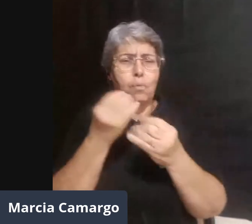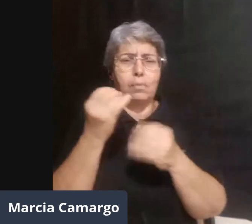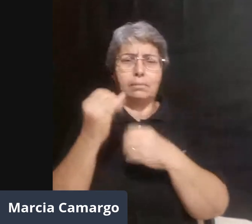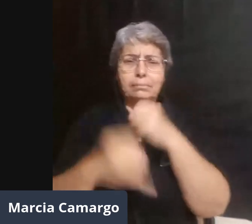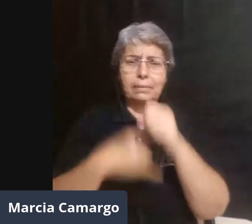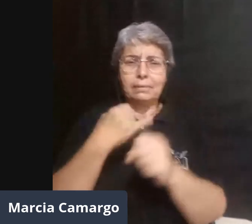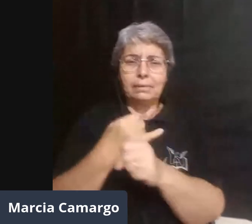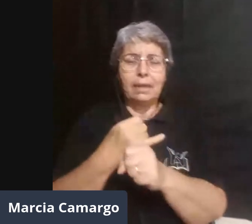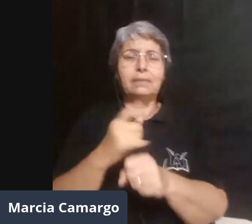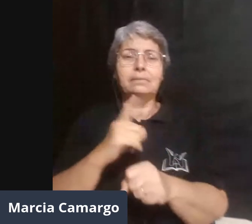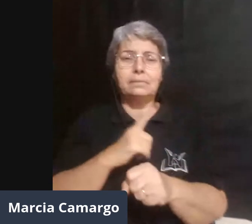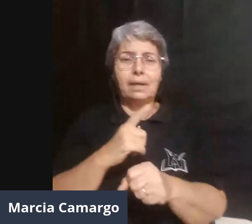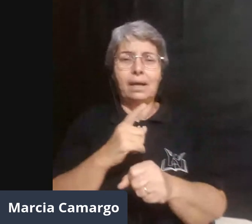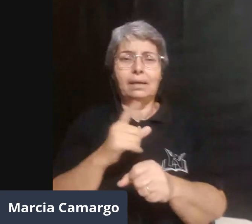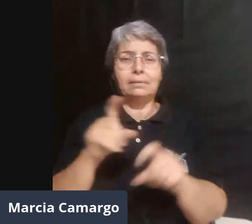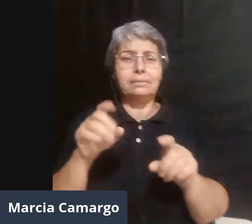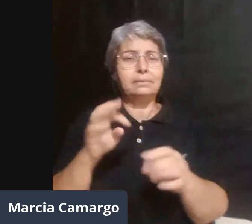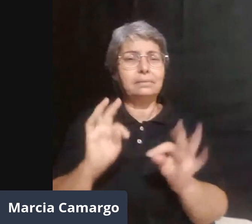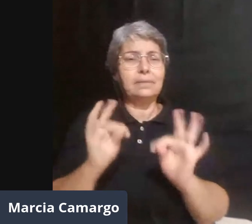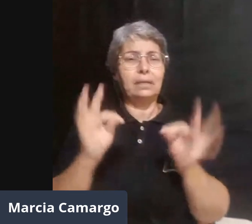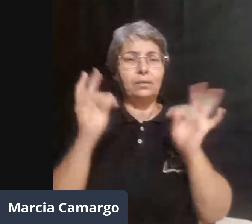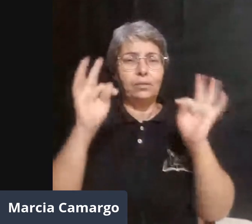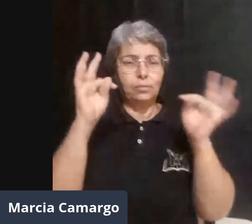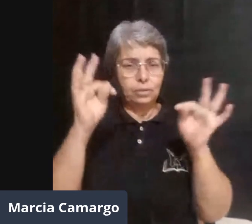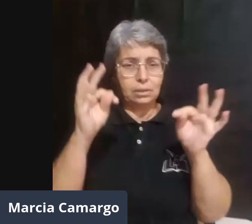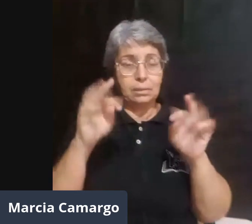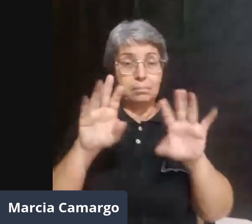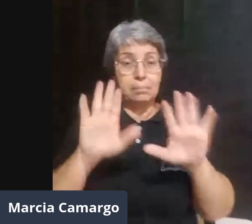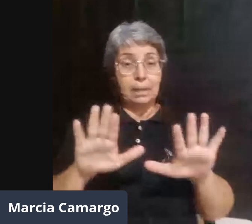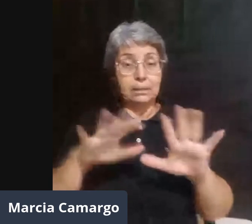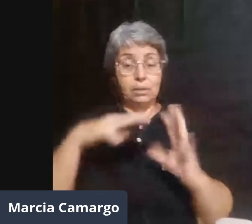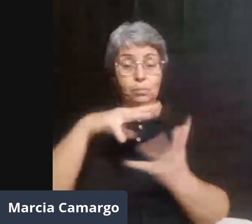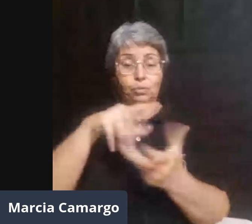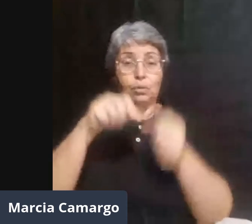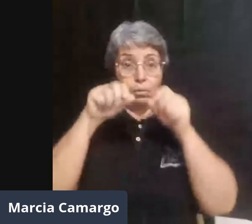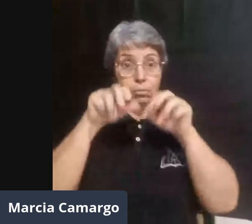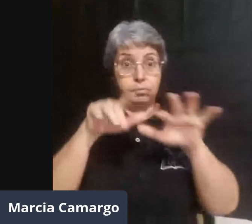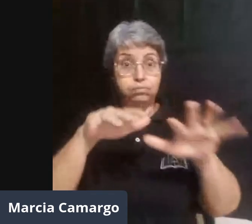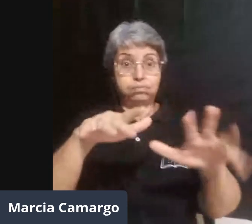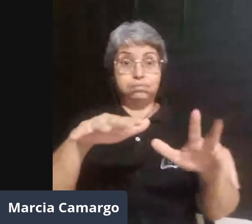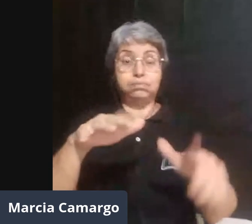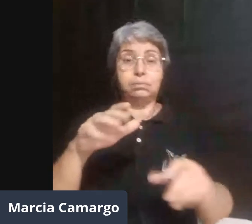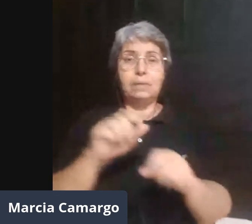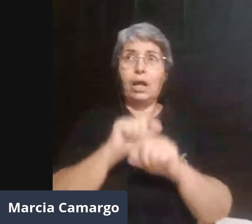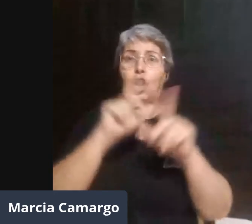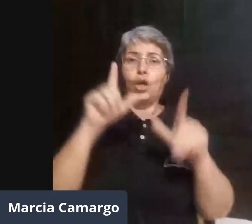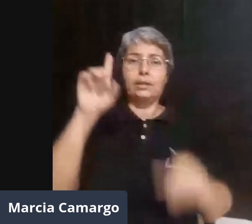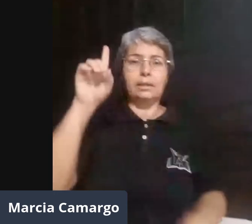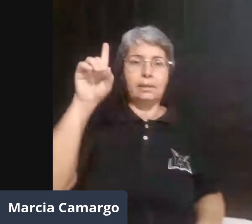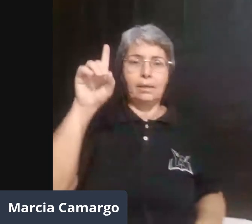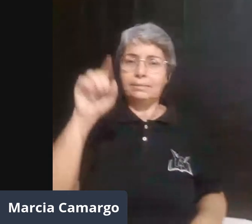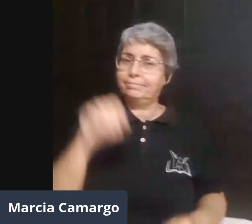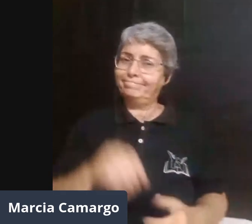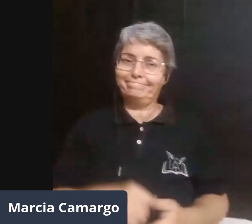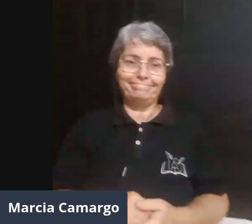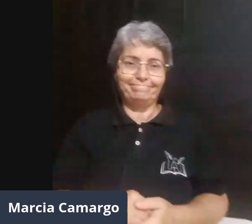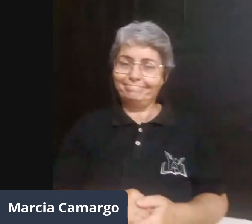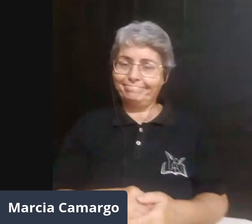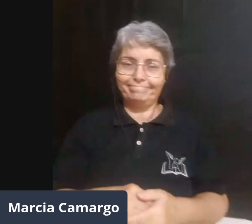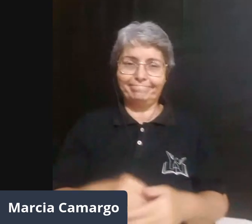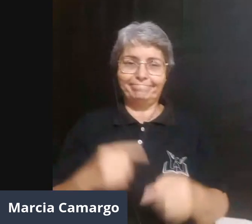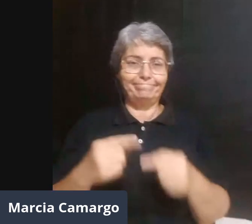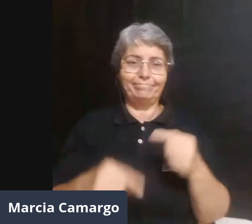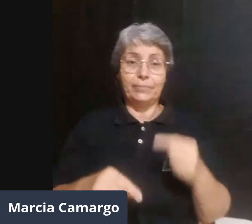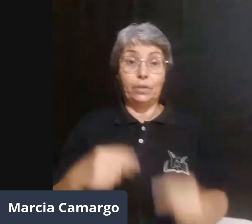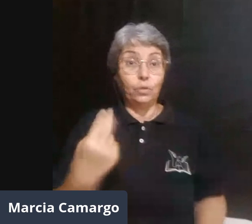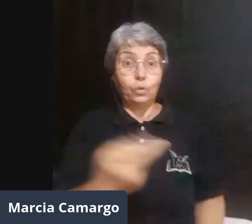glória de Deus. O que nós precisamos, o que nós mais necessitamos é de ouvir esta mensagem, de entender esta